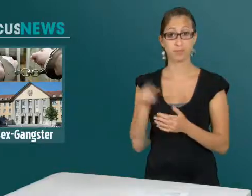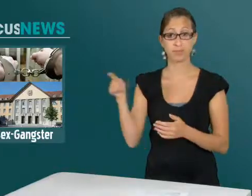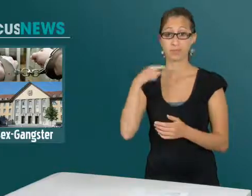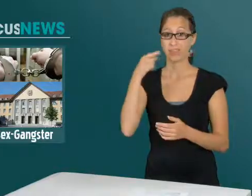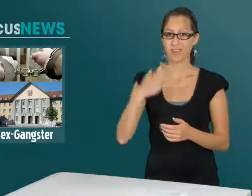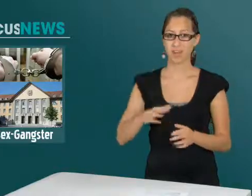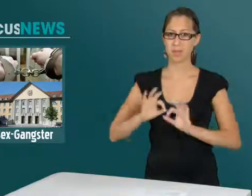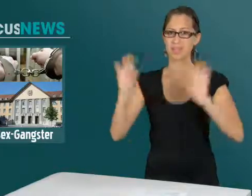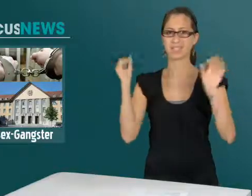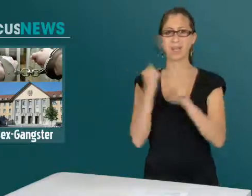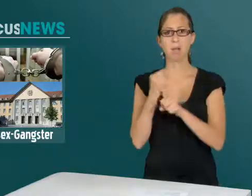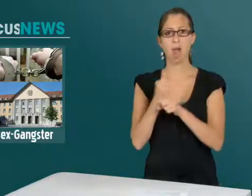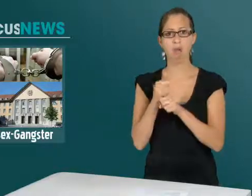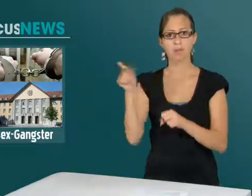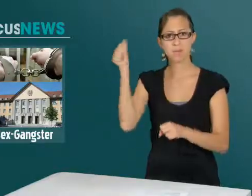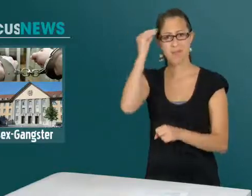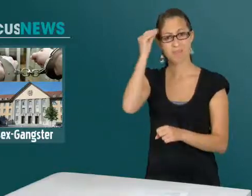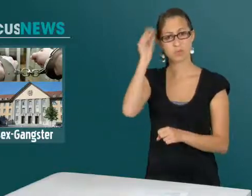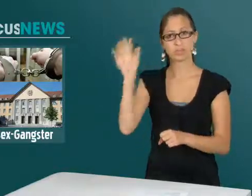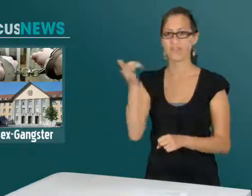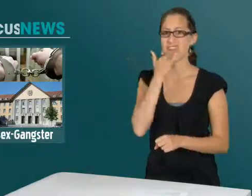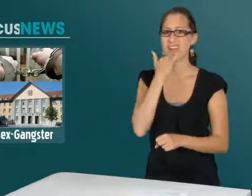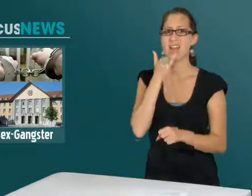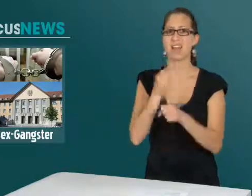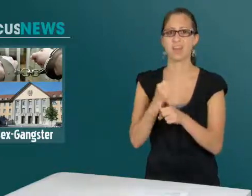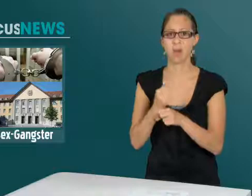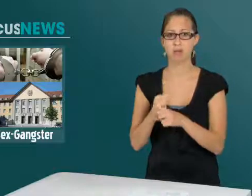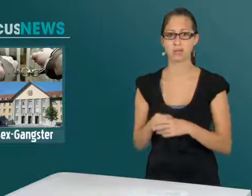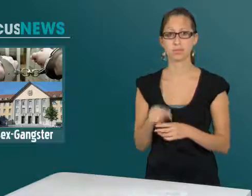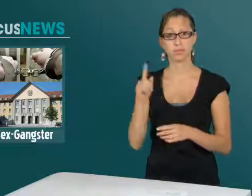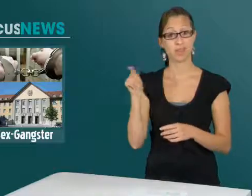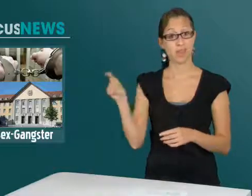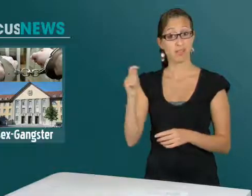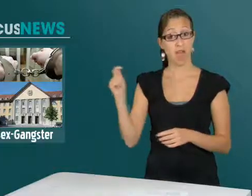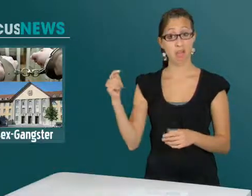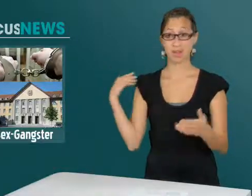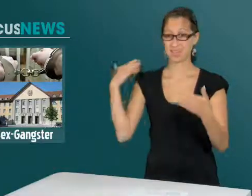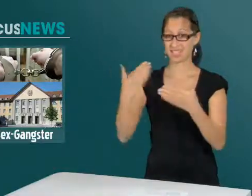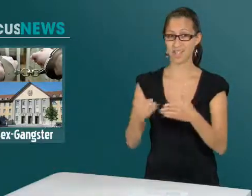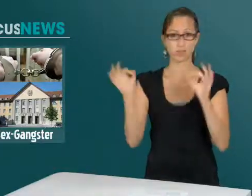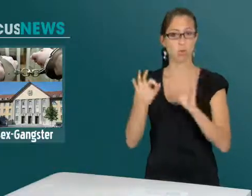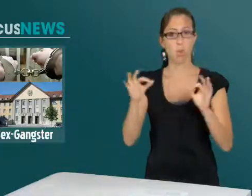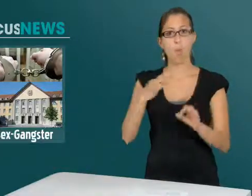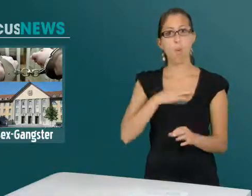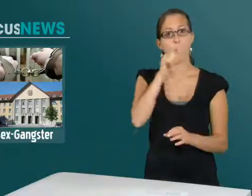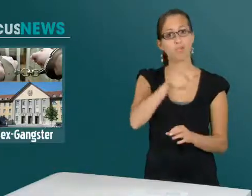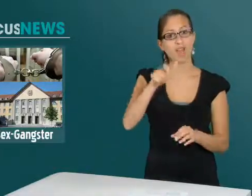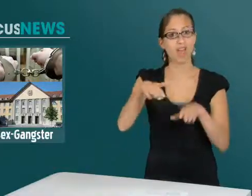teuer sagte dass er sich verbessern wollen und es ihm bewusst sei dass er fehler begangen habe